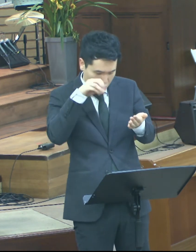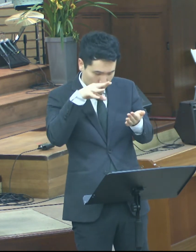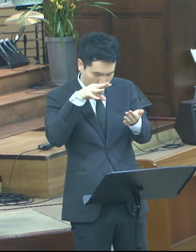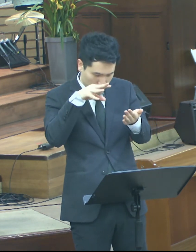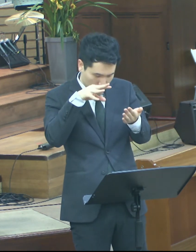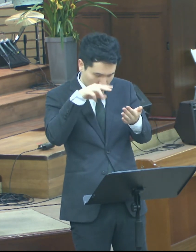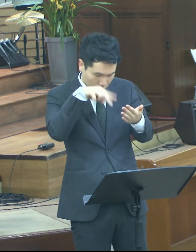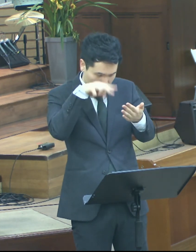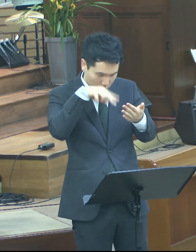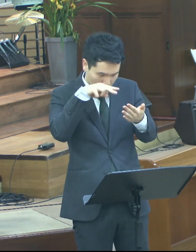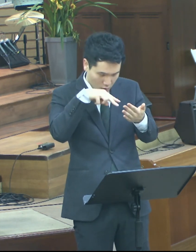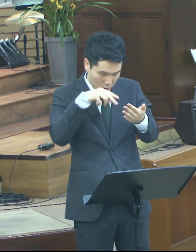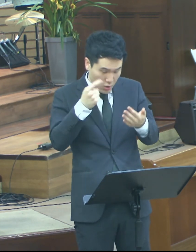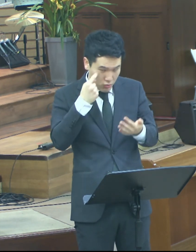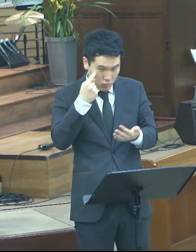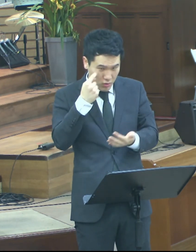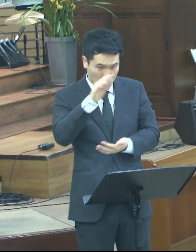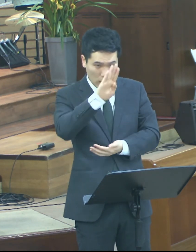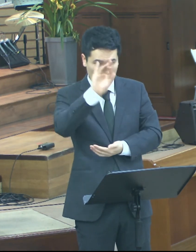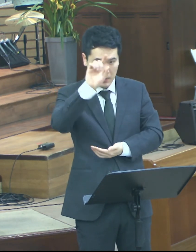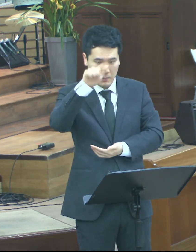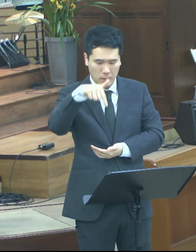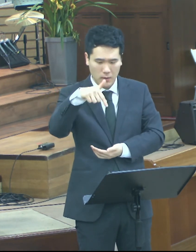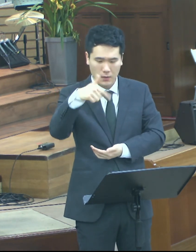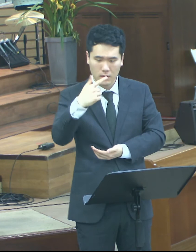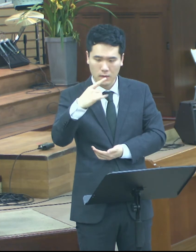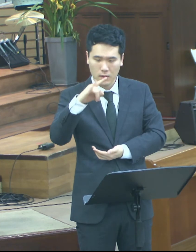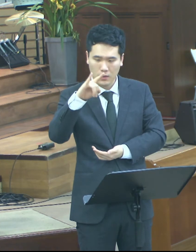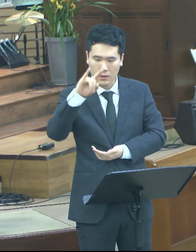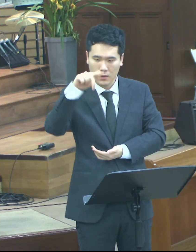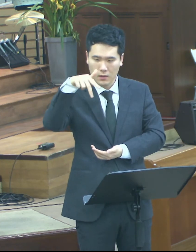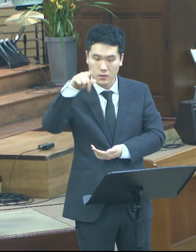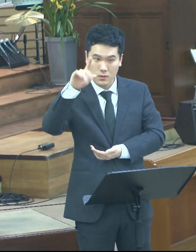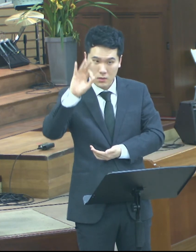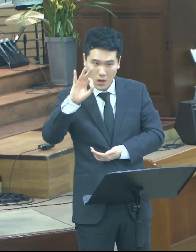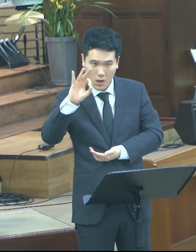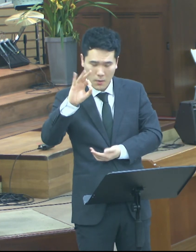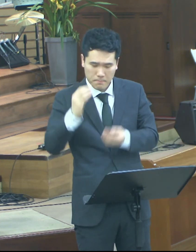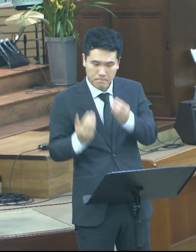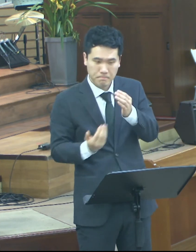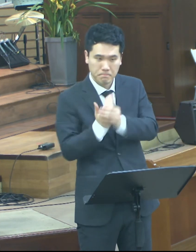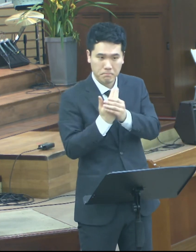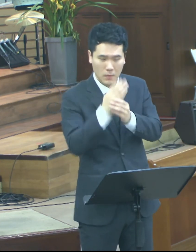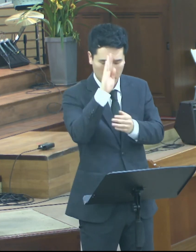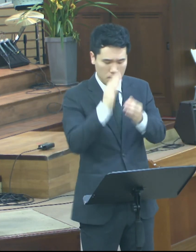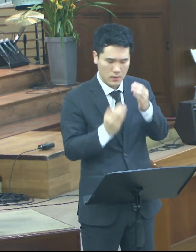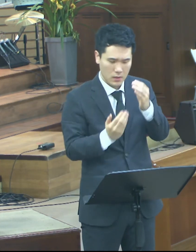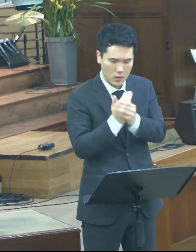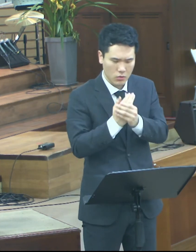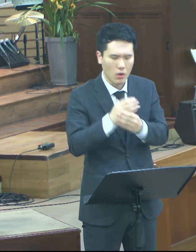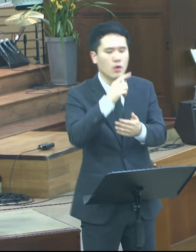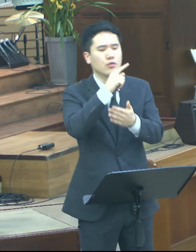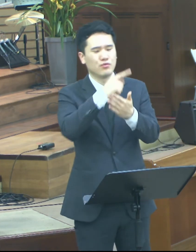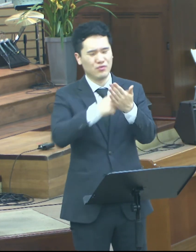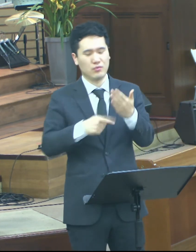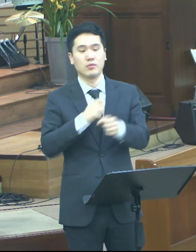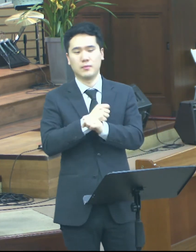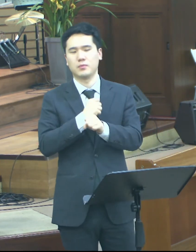눈에 백내장이 와가지고 수술을 하셨다고 그 얘기를 한번 하셨는데 막 은혜가 오면요 막 보고 싶고요